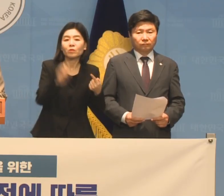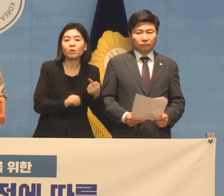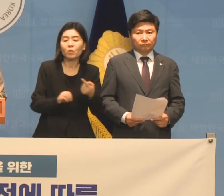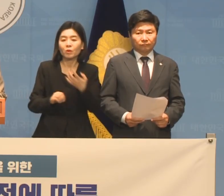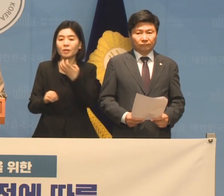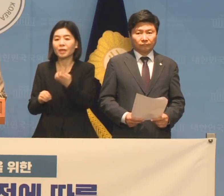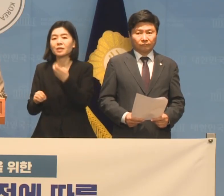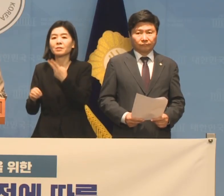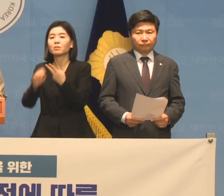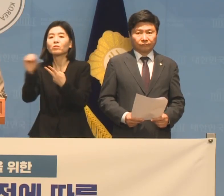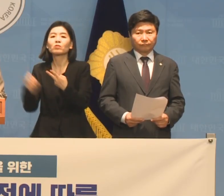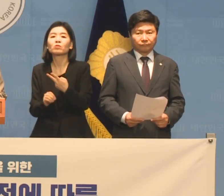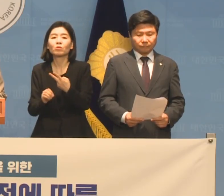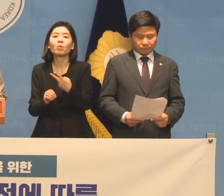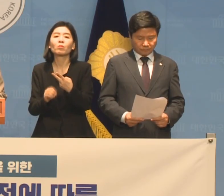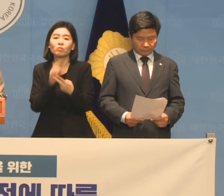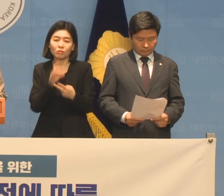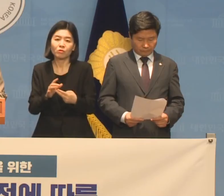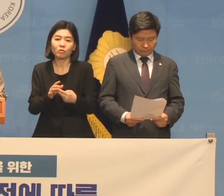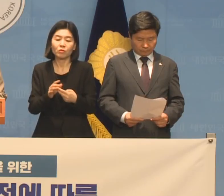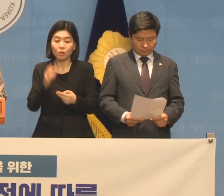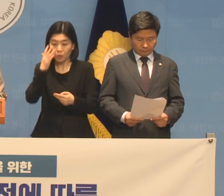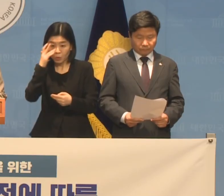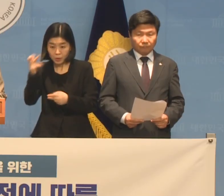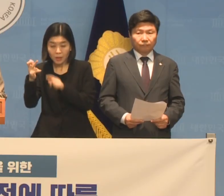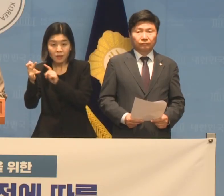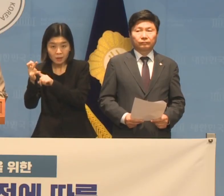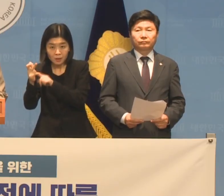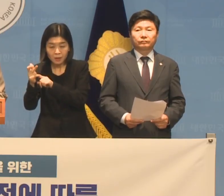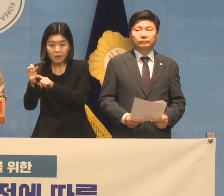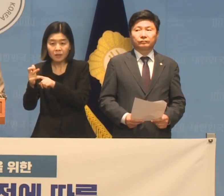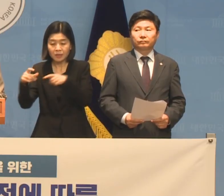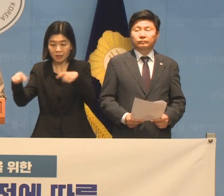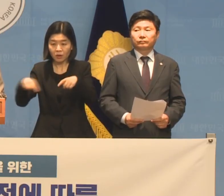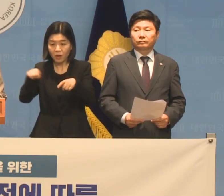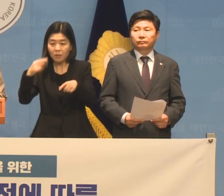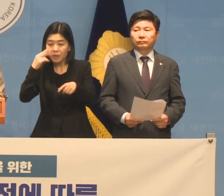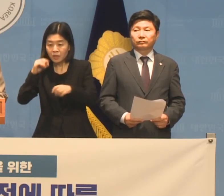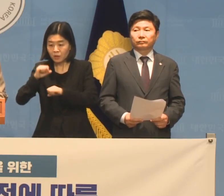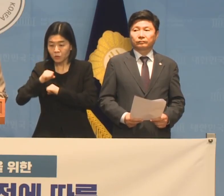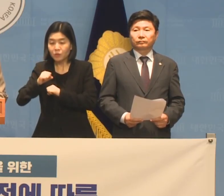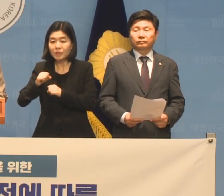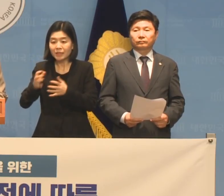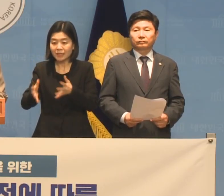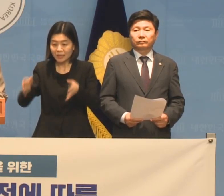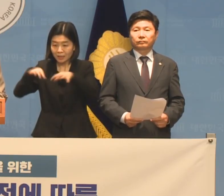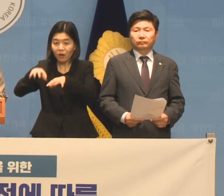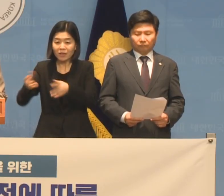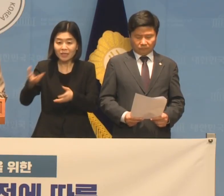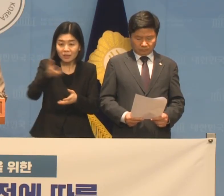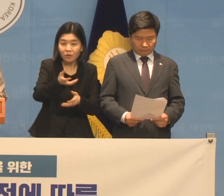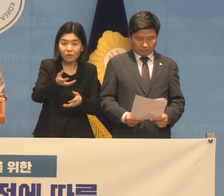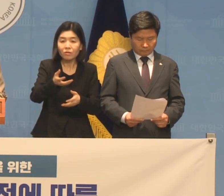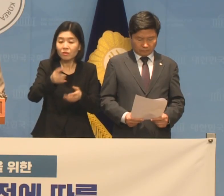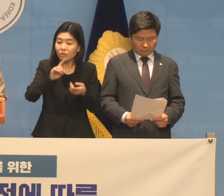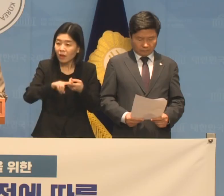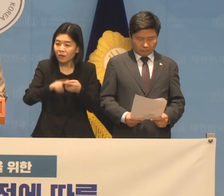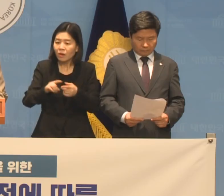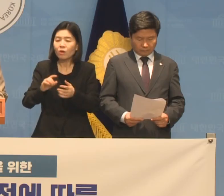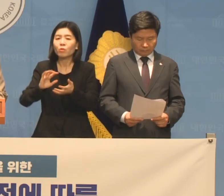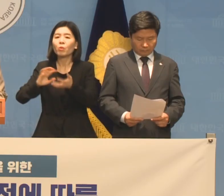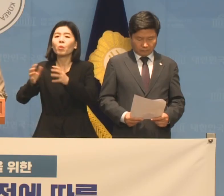42%에 불과하고 용산잔류 미군 시설 이전 사업도 아직 논의 단계에 있다는